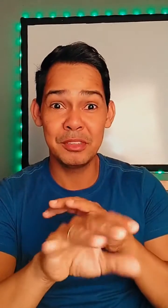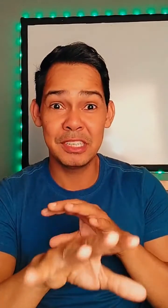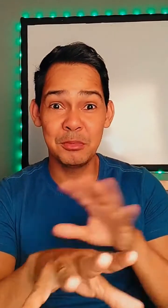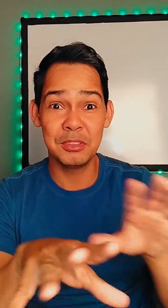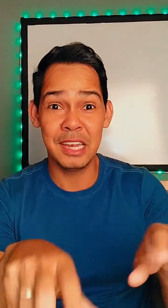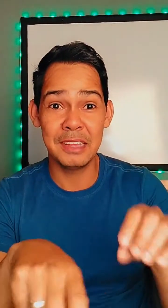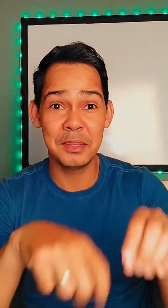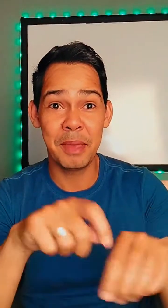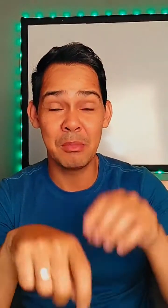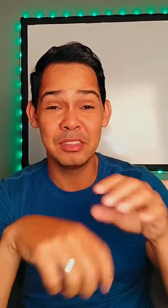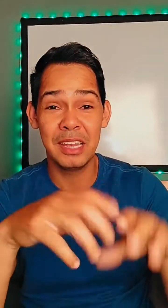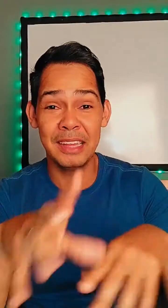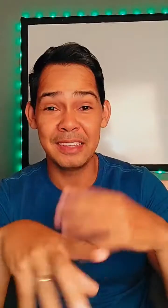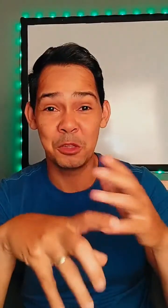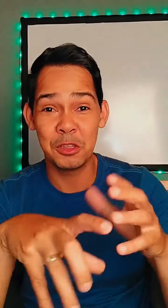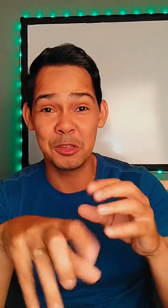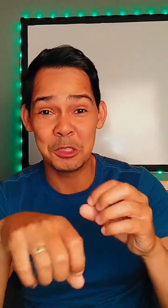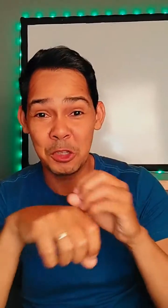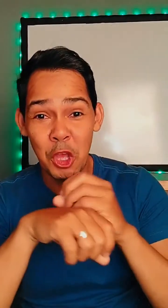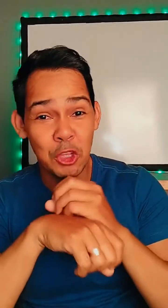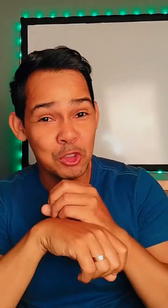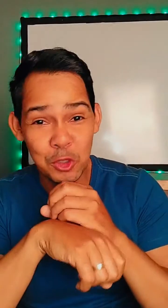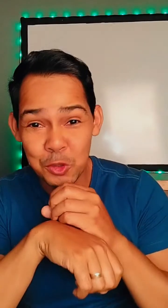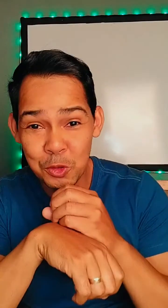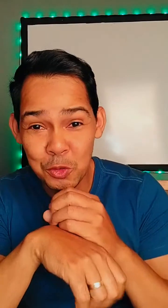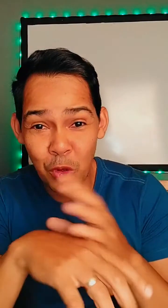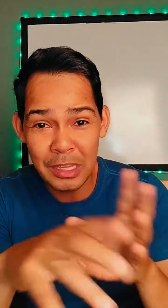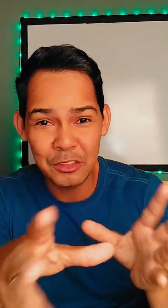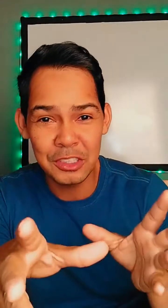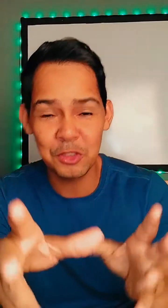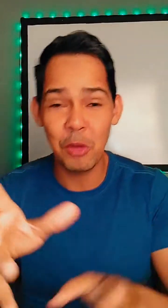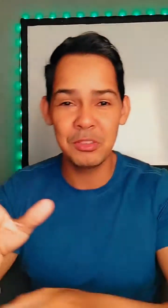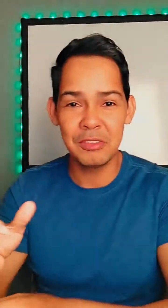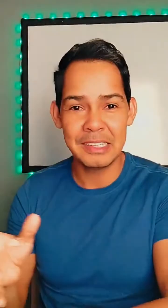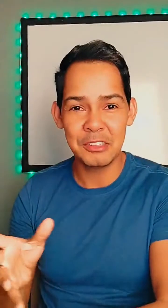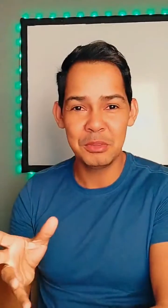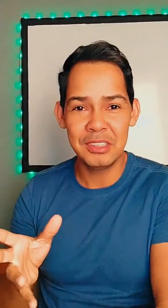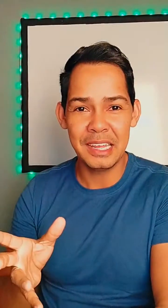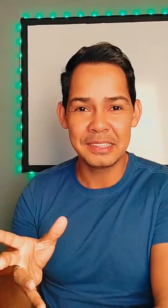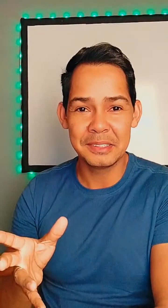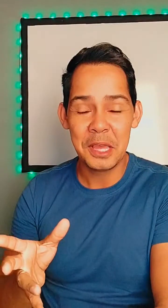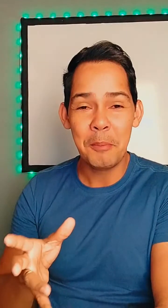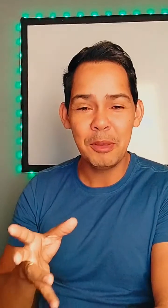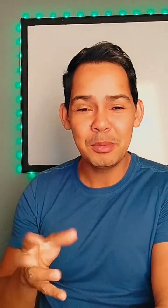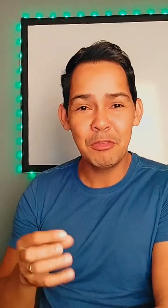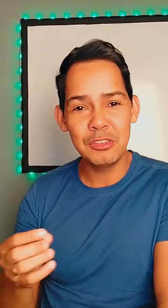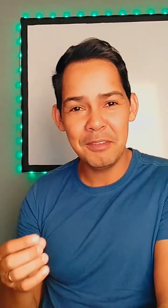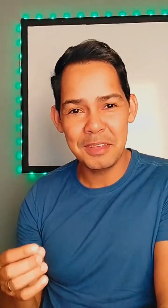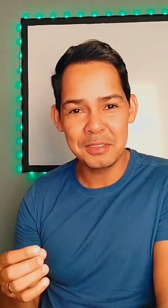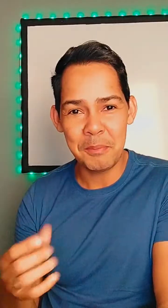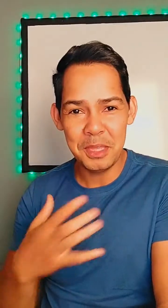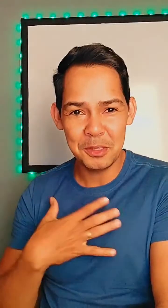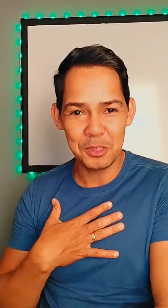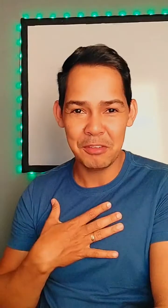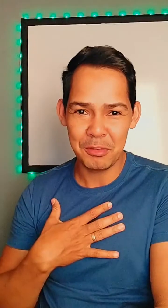andar de bicicleta, você pega a bicicleta e tal. Te dou toda a dica de como você vai andar de bicicleta. Mas para você ver se a minha teoria vai funcionar,